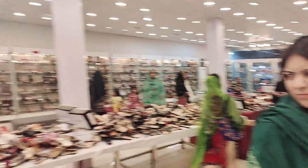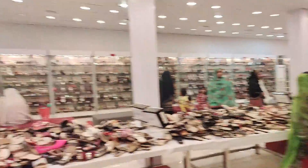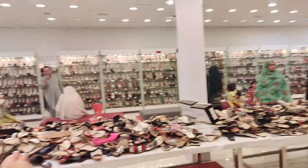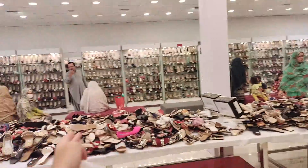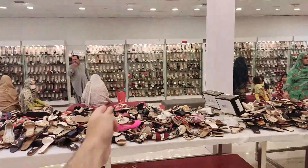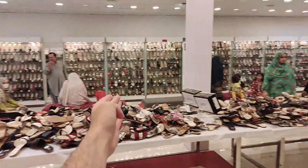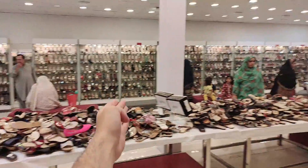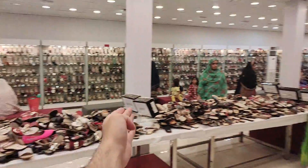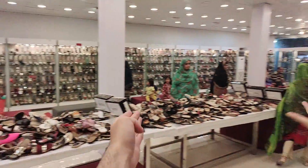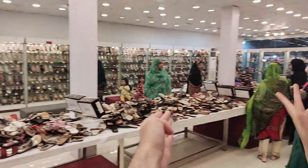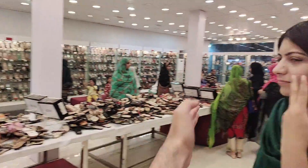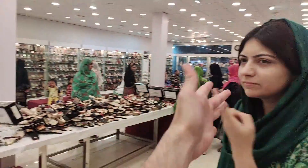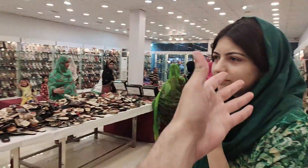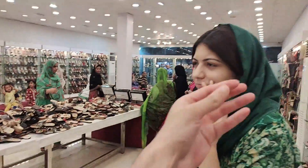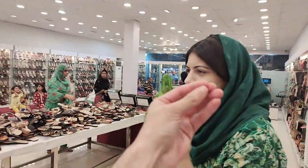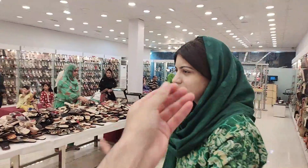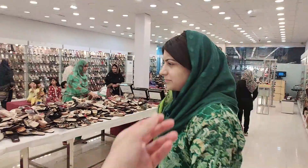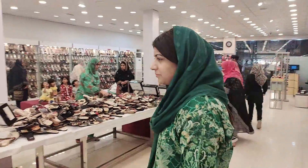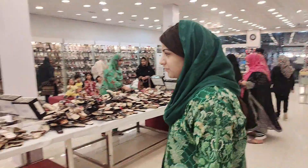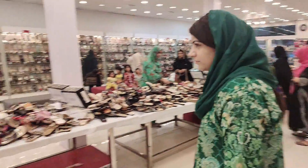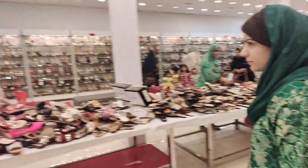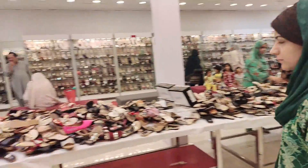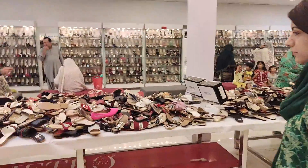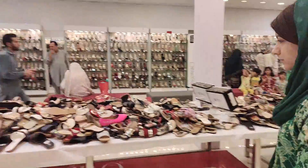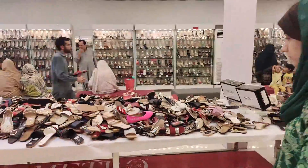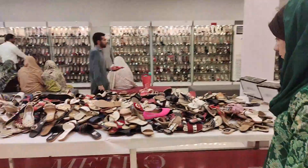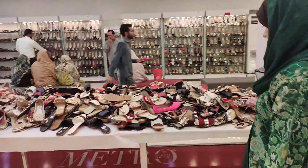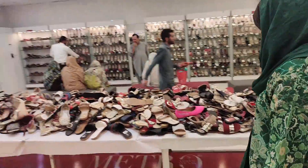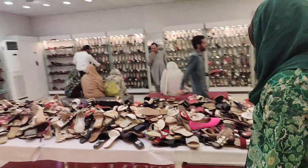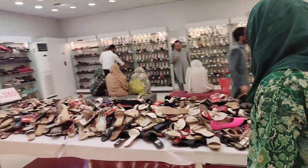फिफ्टी% ऑफ लगी हुई है यहाँ पे, देख लो। देखती हूँ,